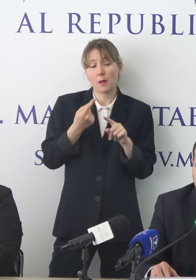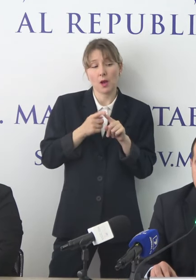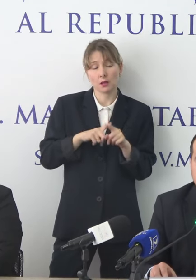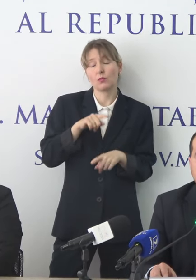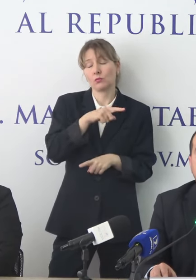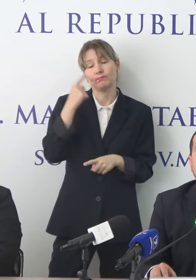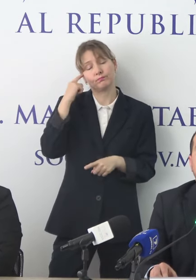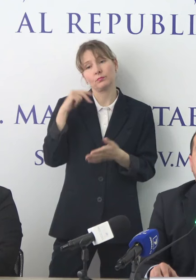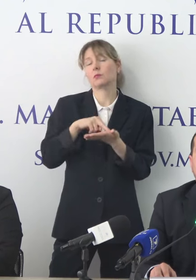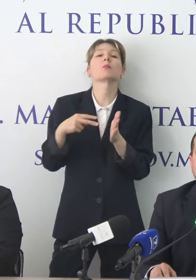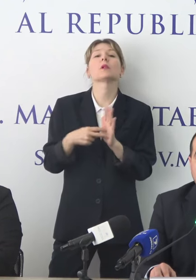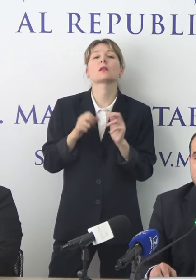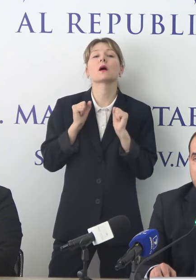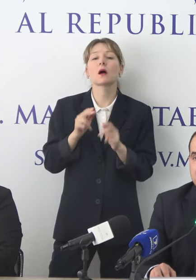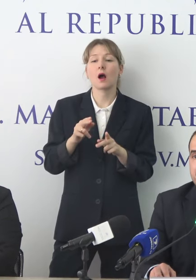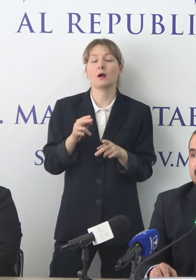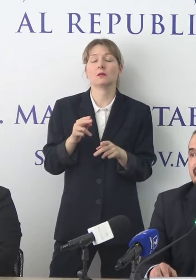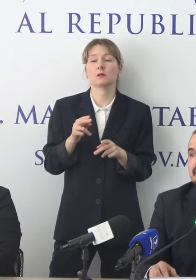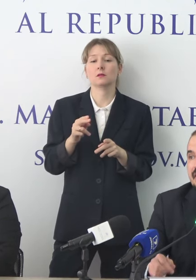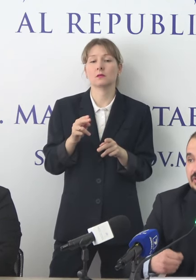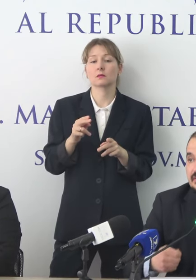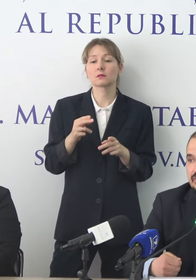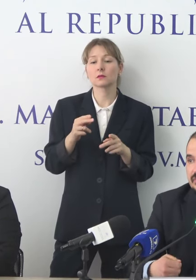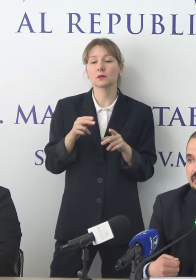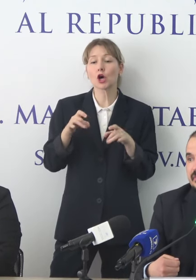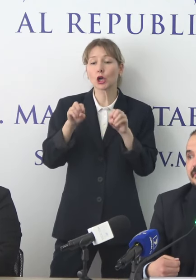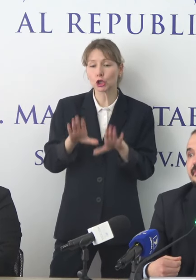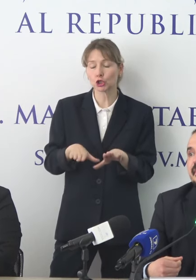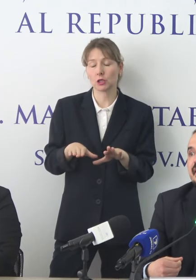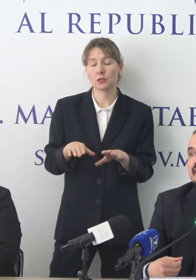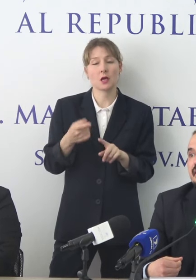o situație periculoasă pe care noi trebuie să o